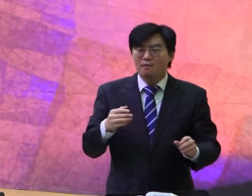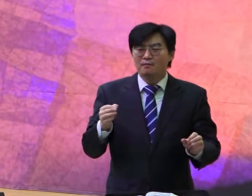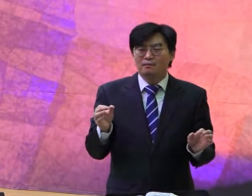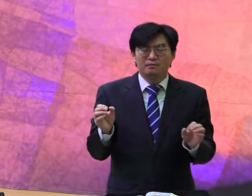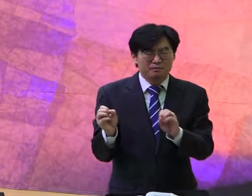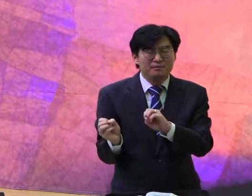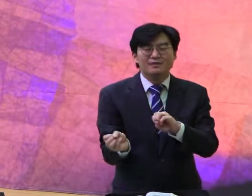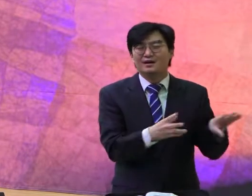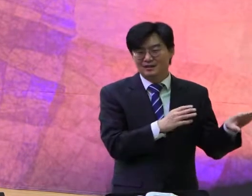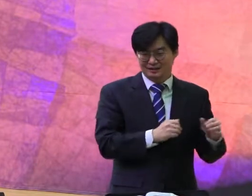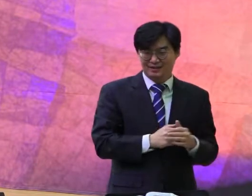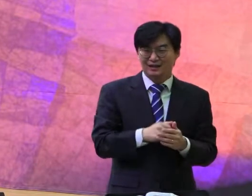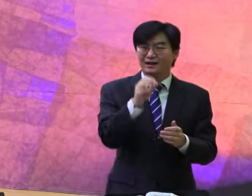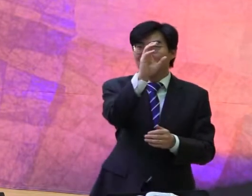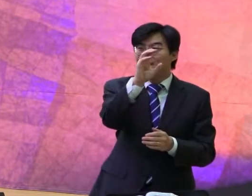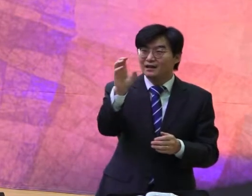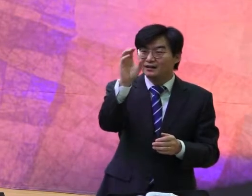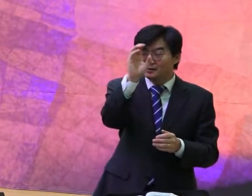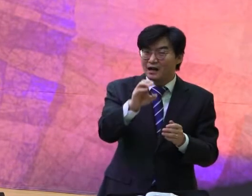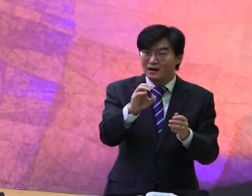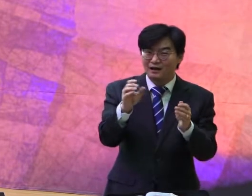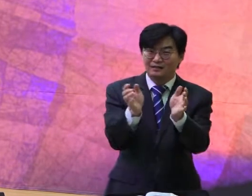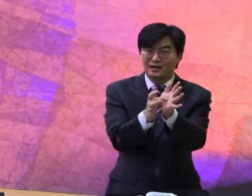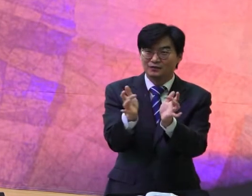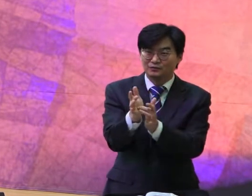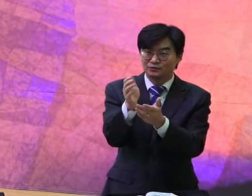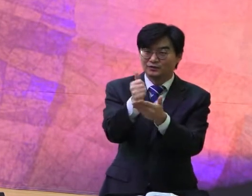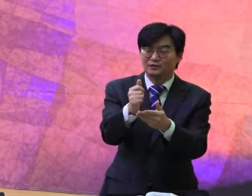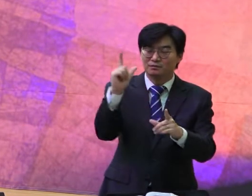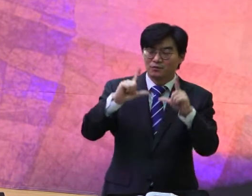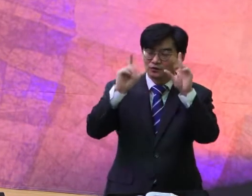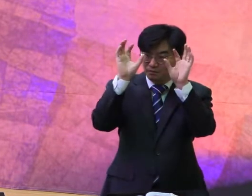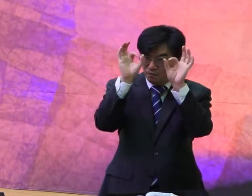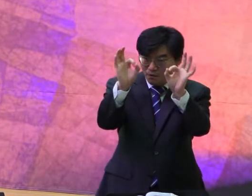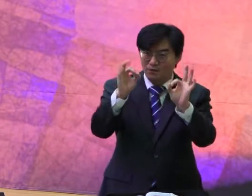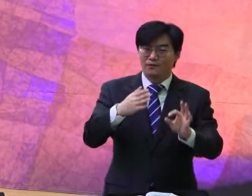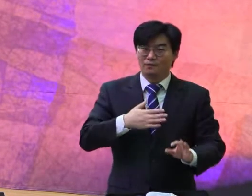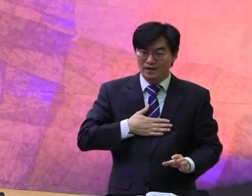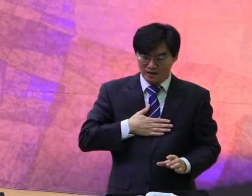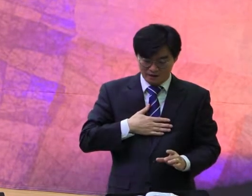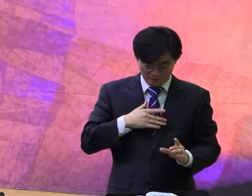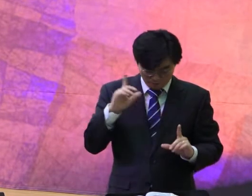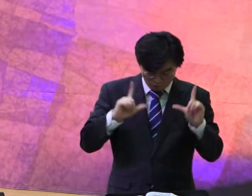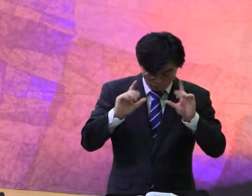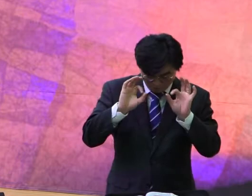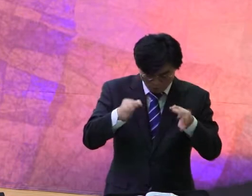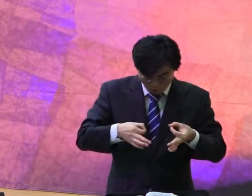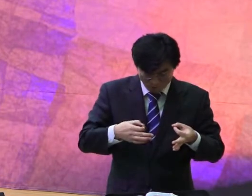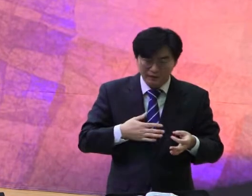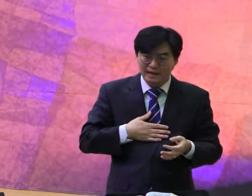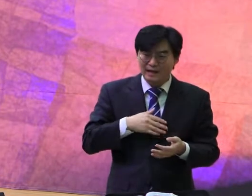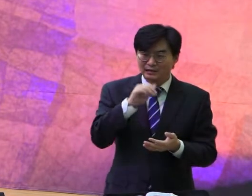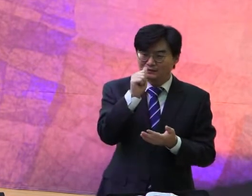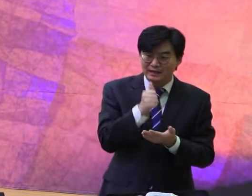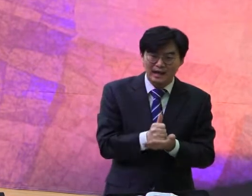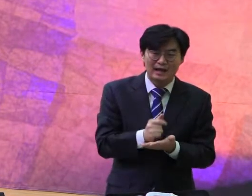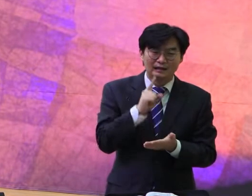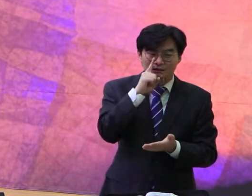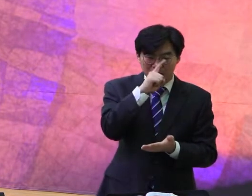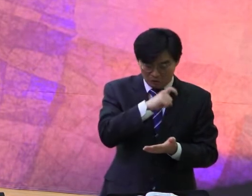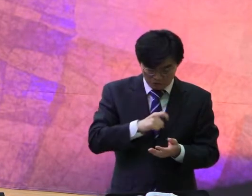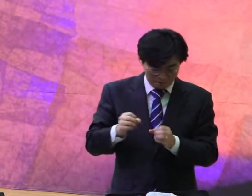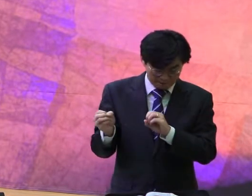것, 그것이 신앙입니다. 그래서 나를 통해서 예수님 냄새가 나고 나를 통해서 예수님의 향기가